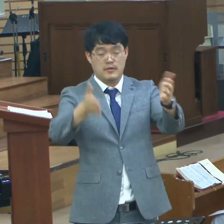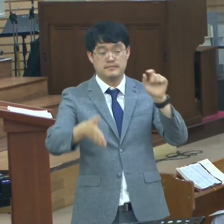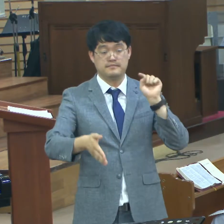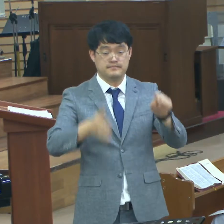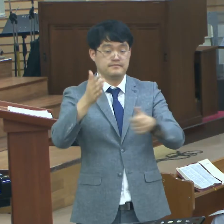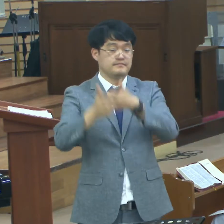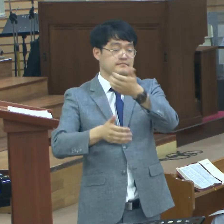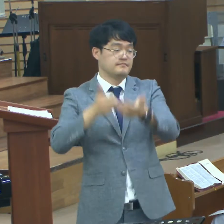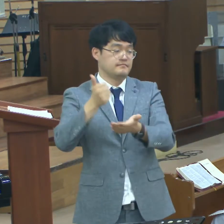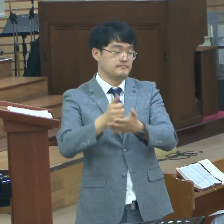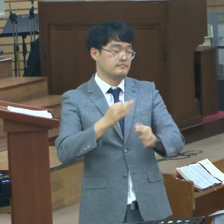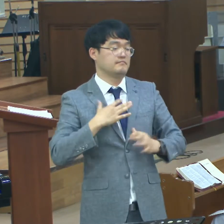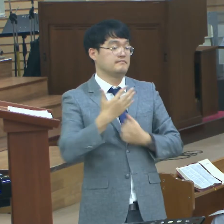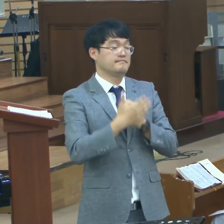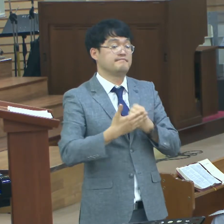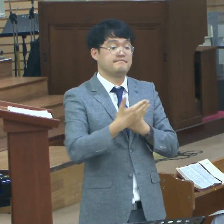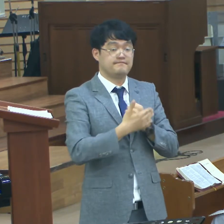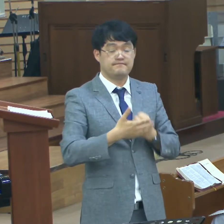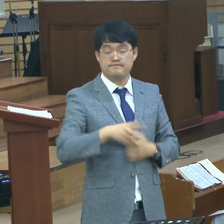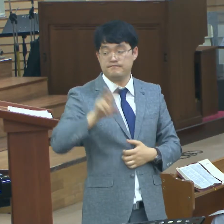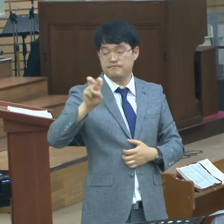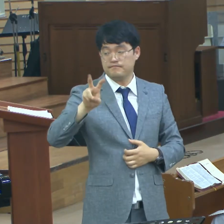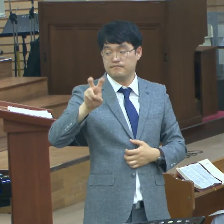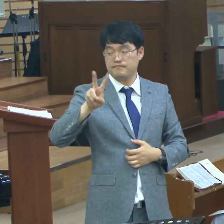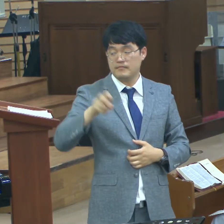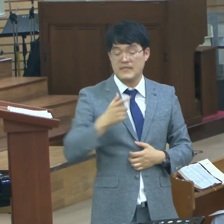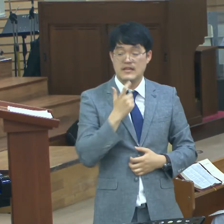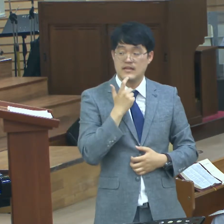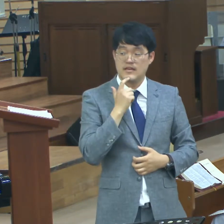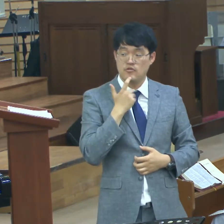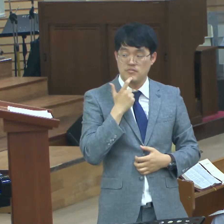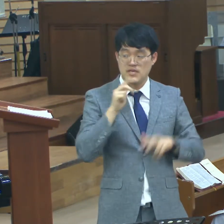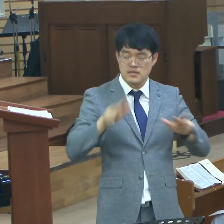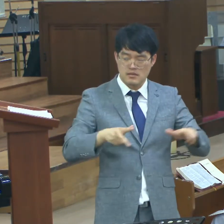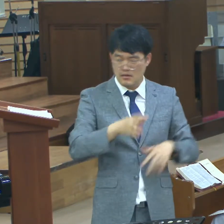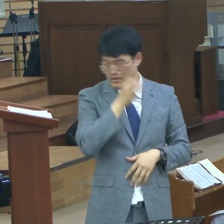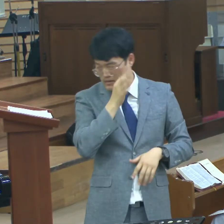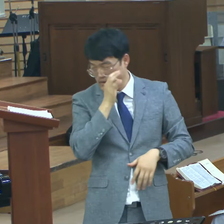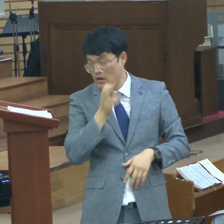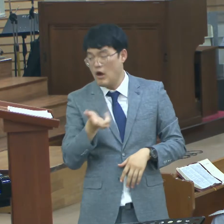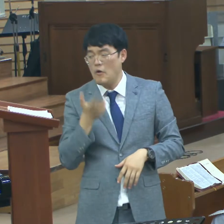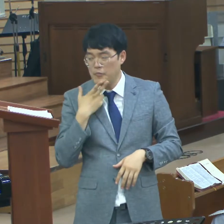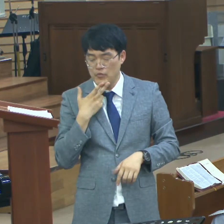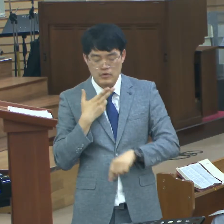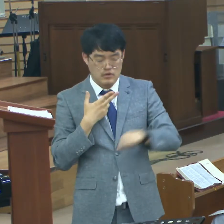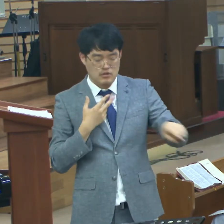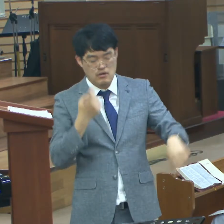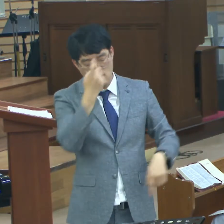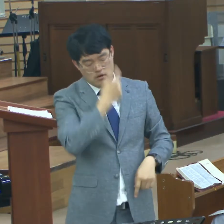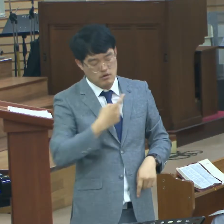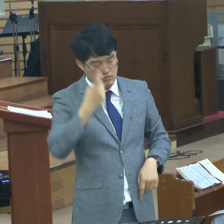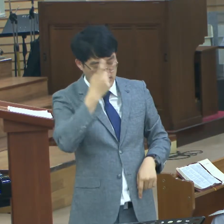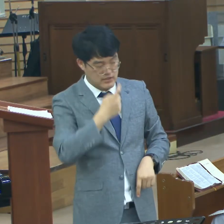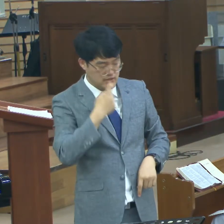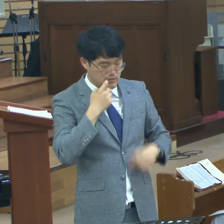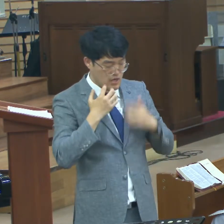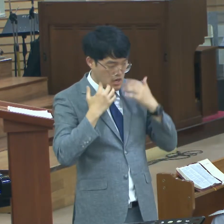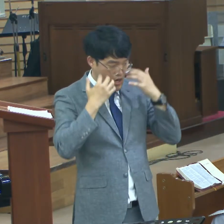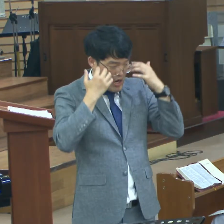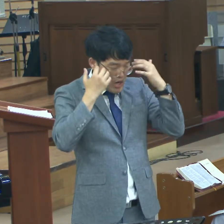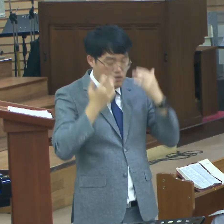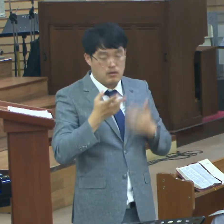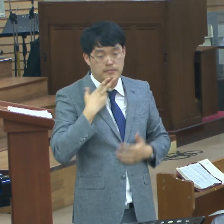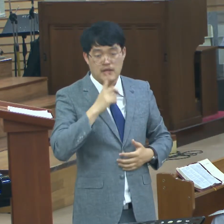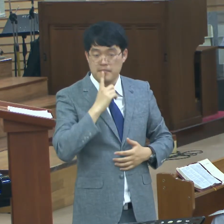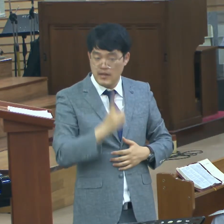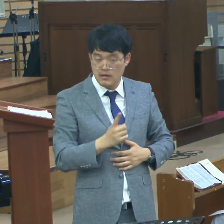은혜죠. 22절, 야곱이 이제는 부끄러워하지 않겠고 그의 얼굴이 창백해지지 않을 것이다. 하나님은 여러분에게